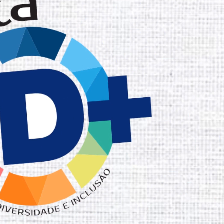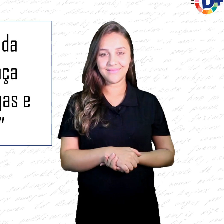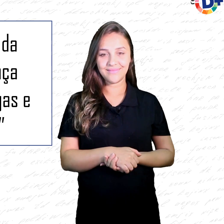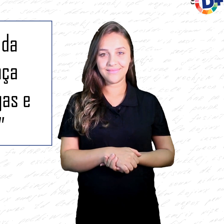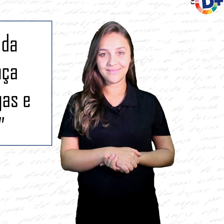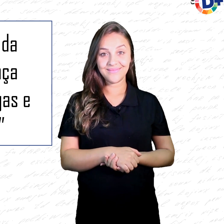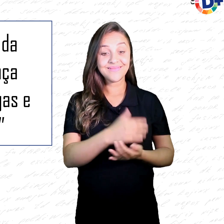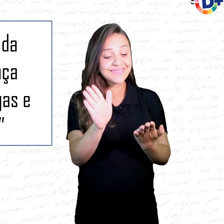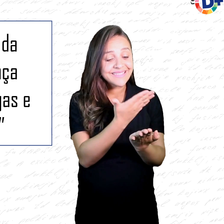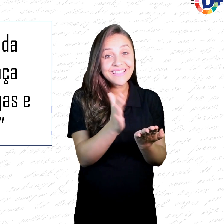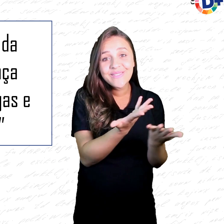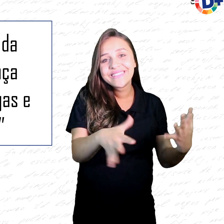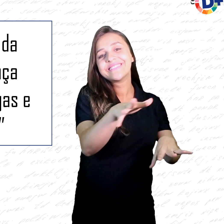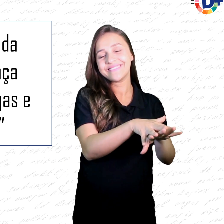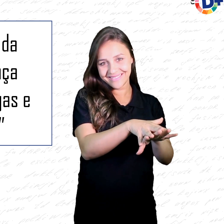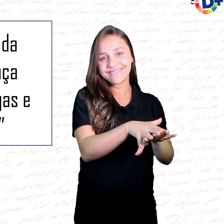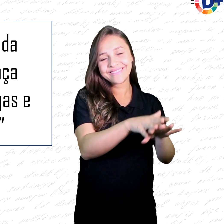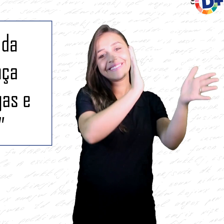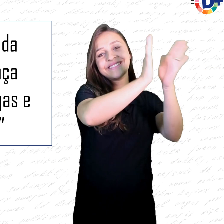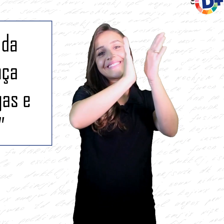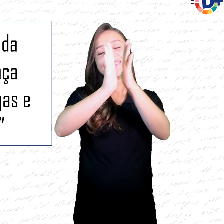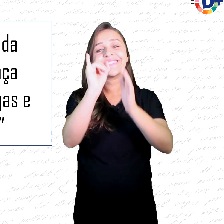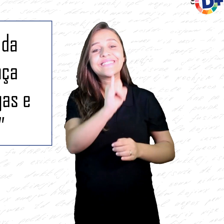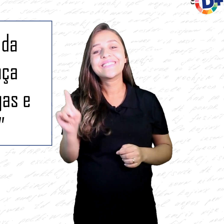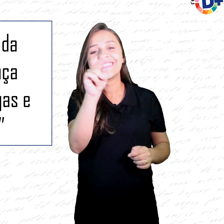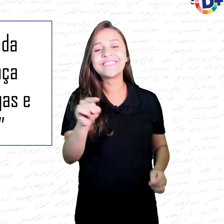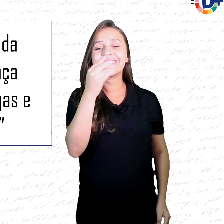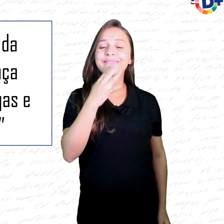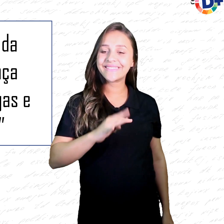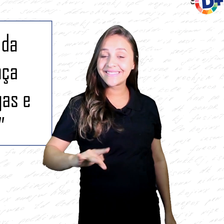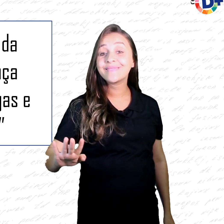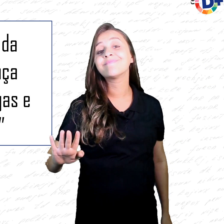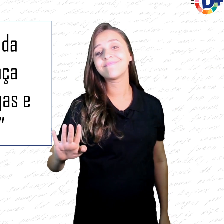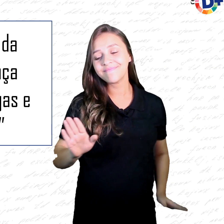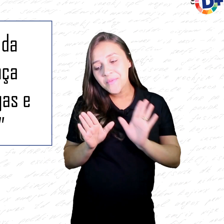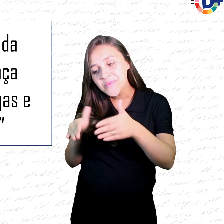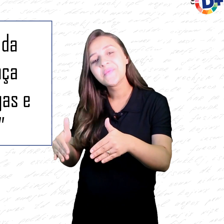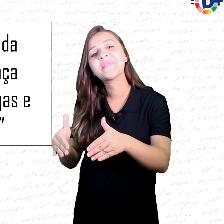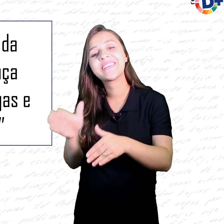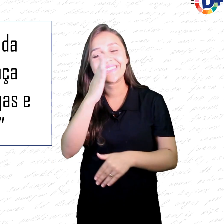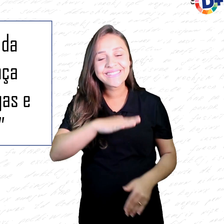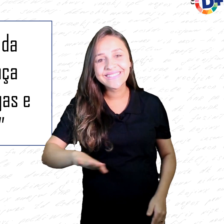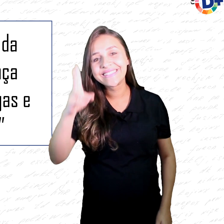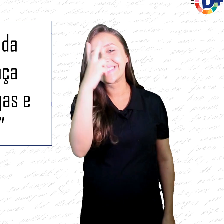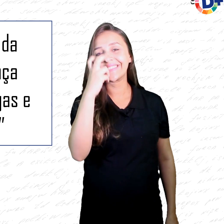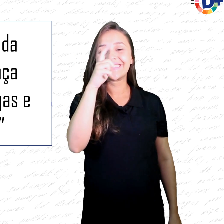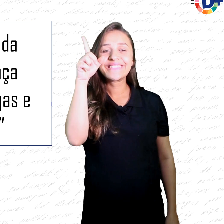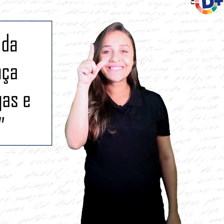livros inclusivos da coleção itaú criança atende crianças cegas e com baixa visão a